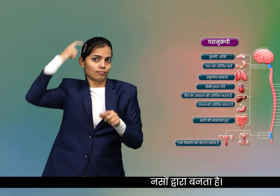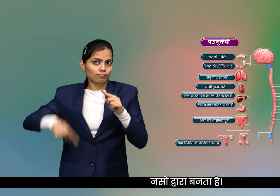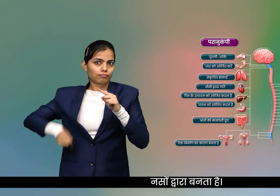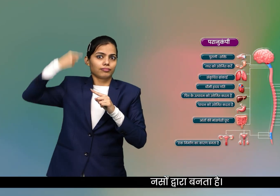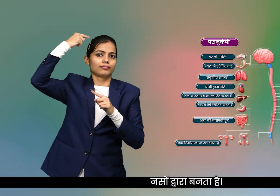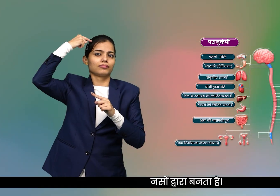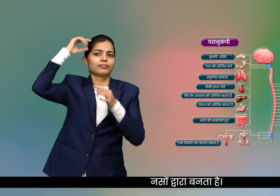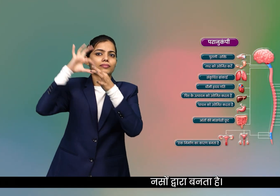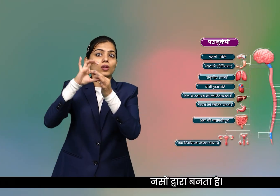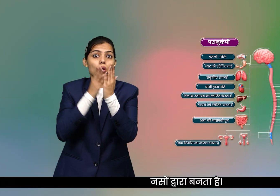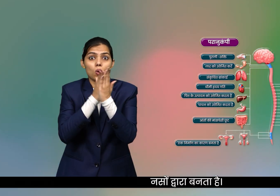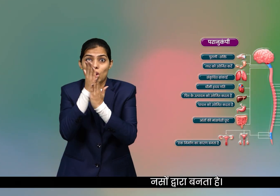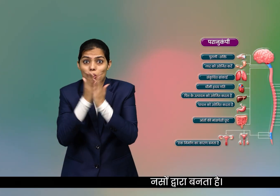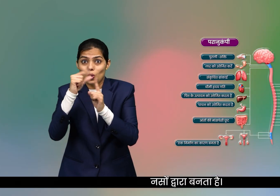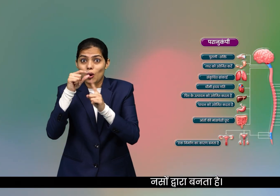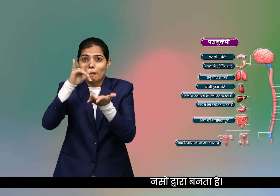नसों द्वारा बनता है।